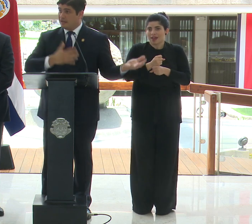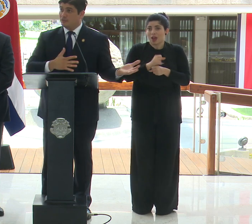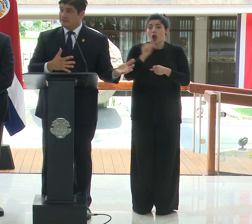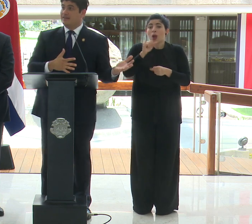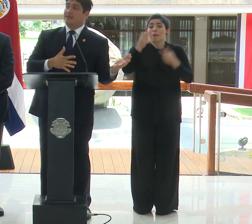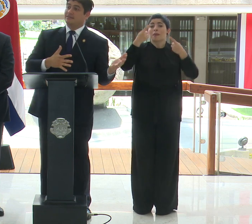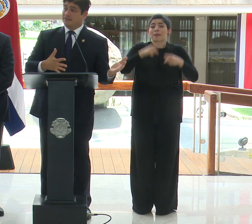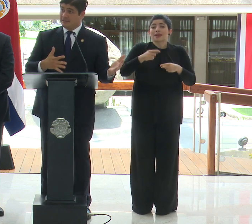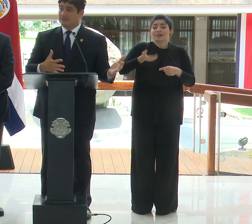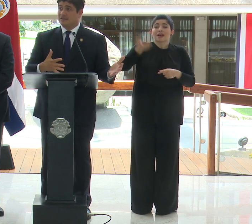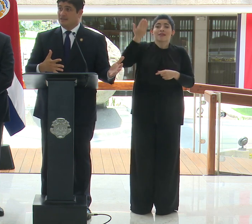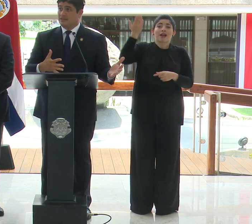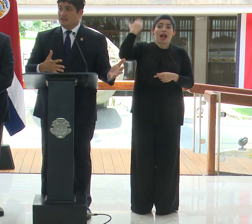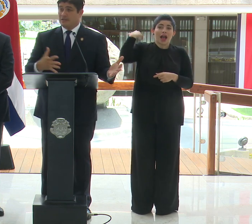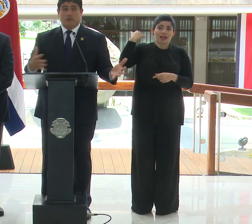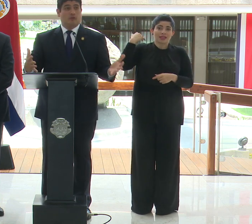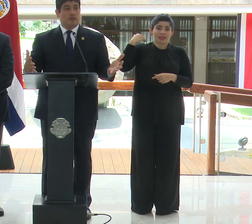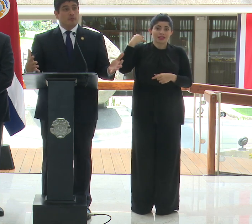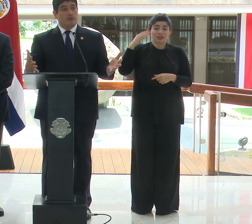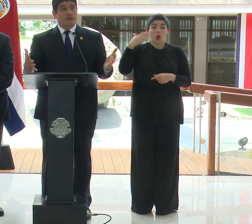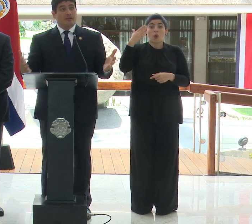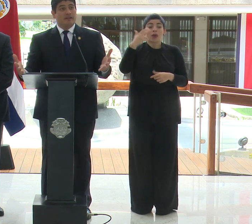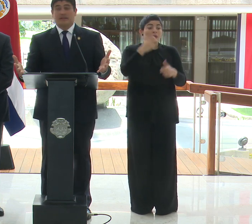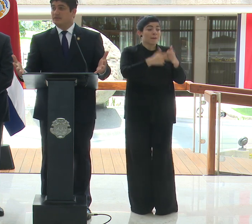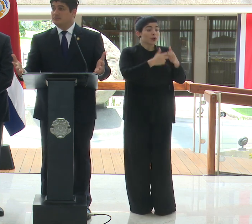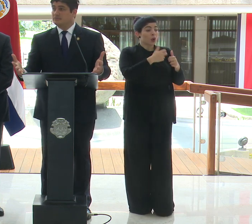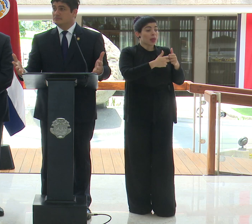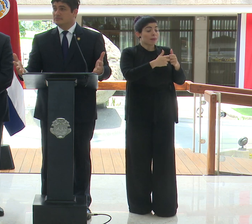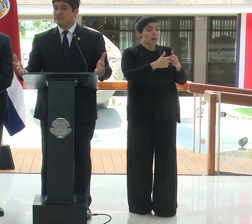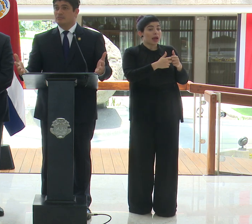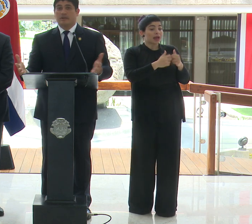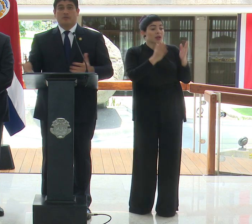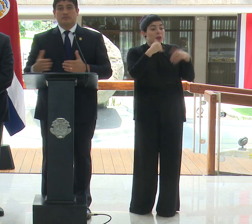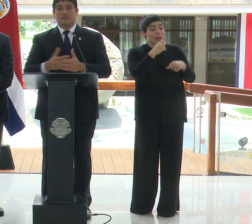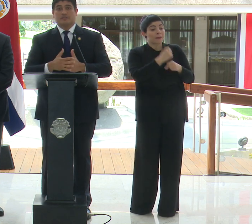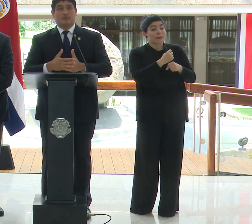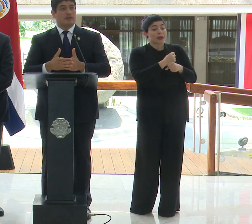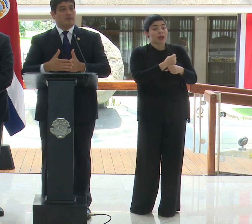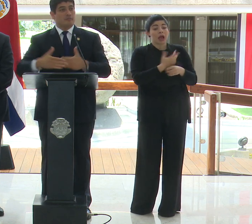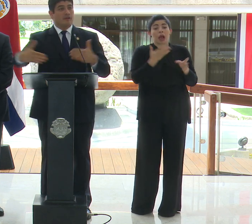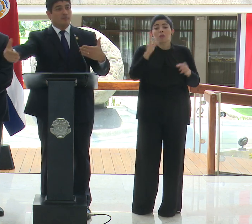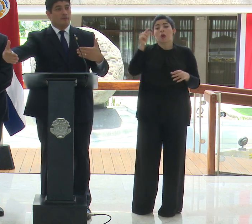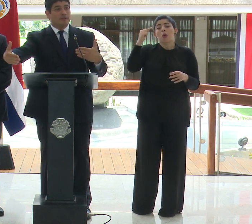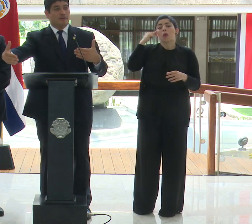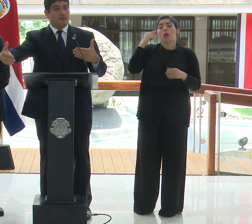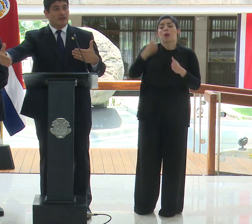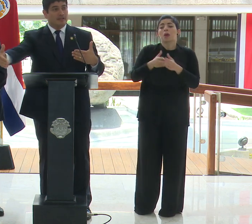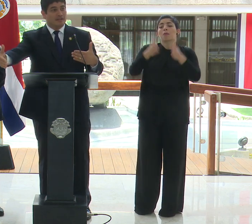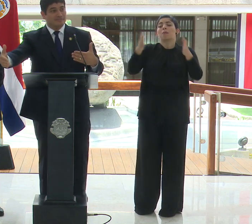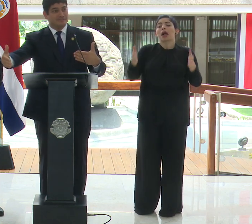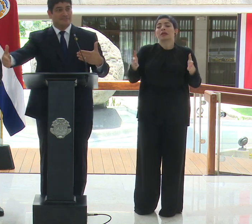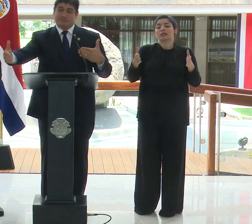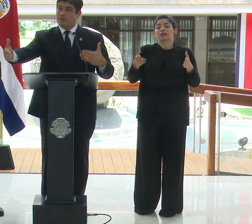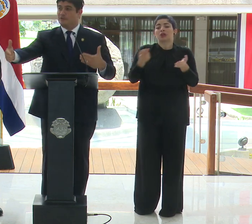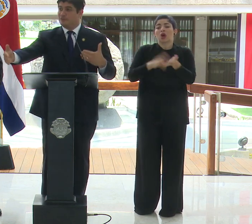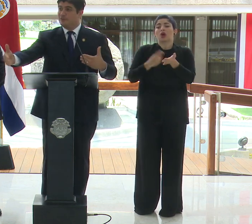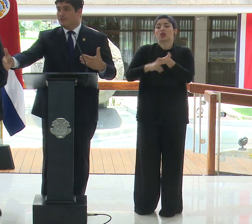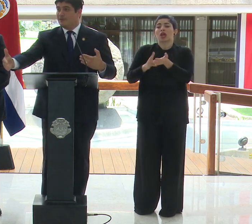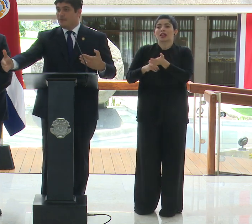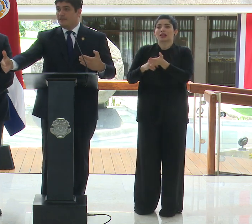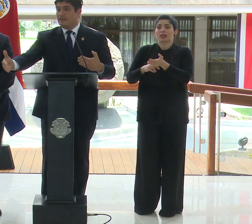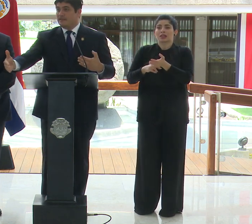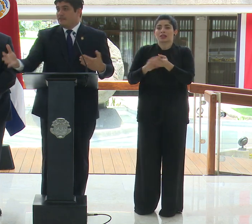ocurría algunas décadas atrás, que cuando había un problema de desempleo, pues el gobierno ampliaba un poquito la planilla, un